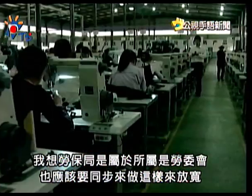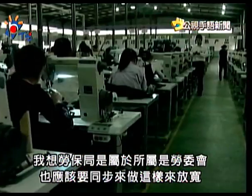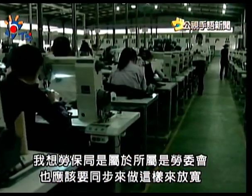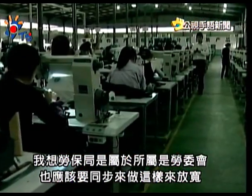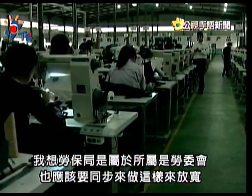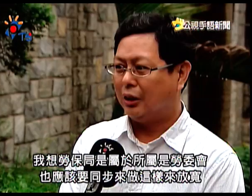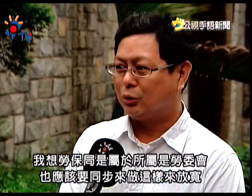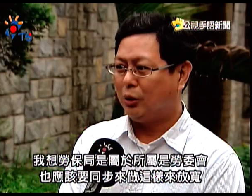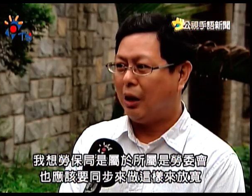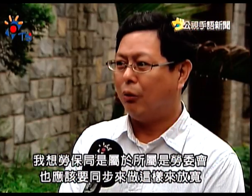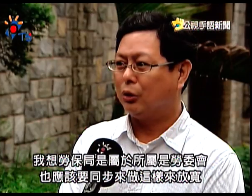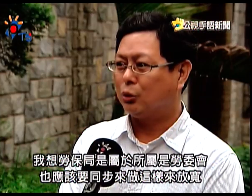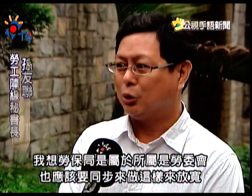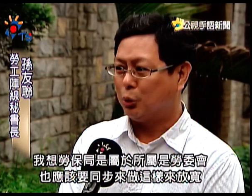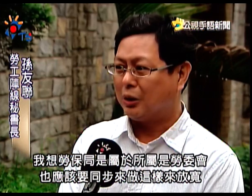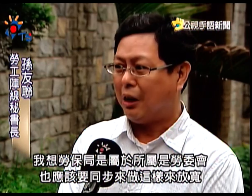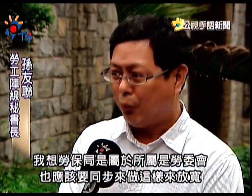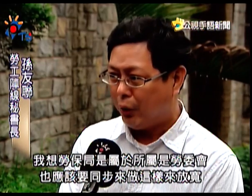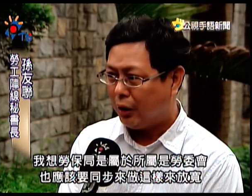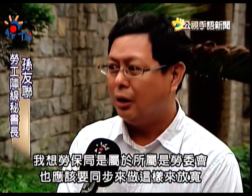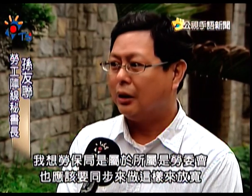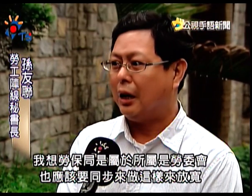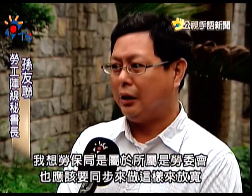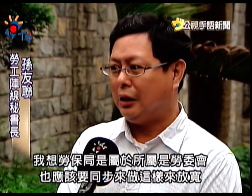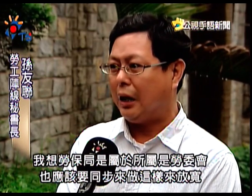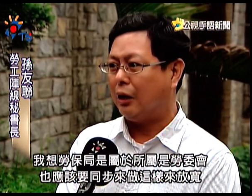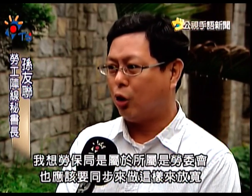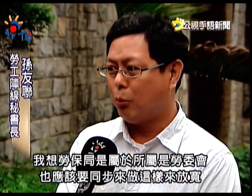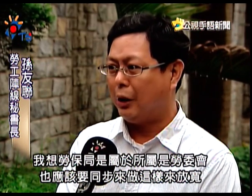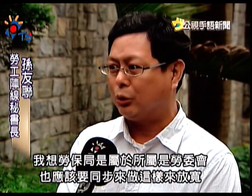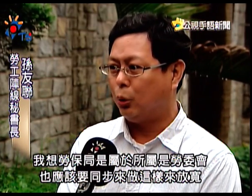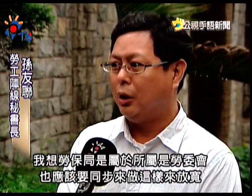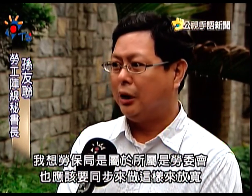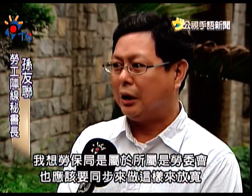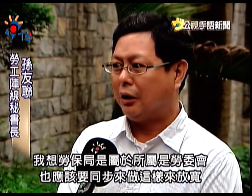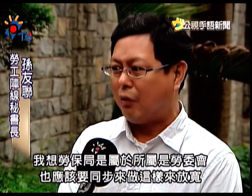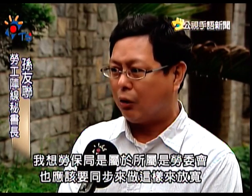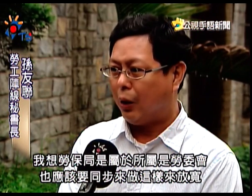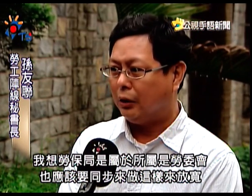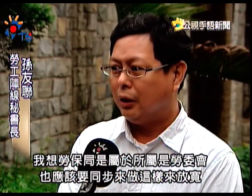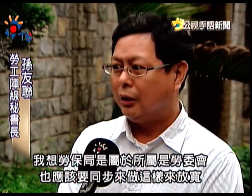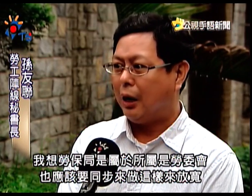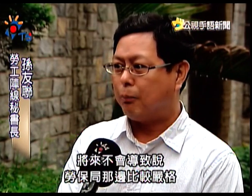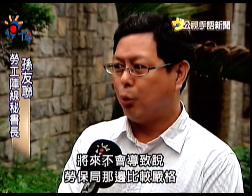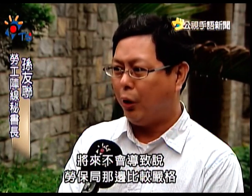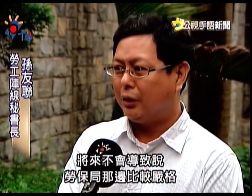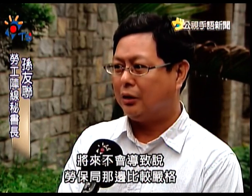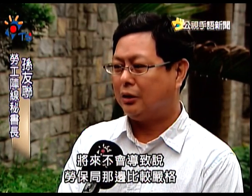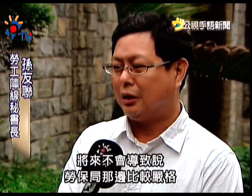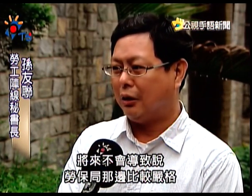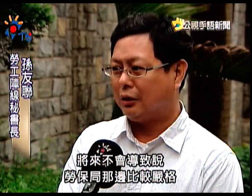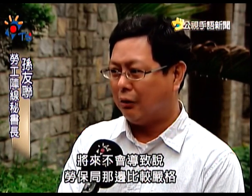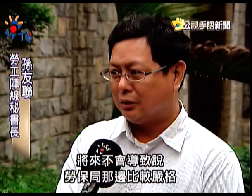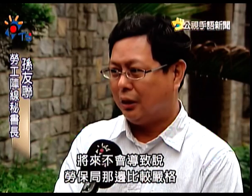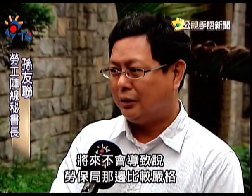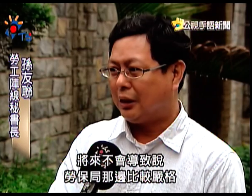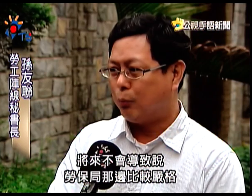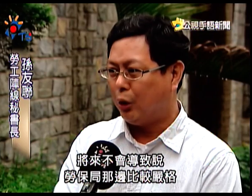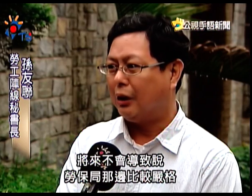是属于劳所属是劳委会啊、哦，那也应该要同步来做这样的放宽，那不会将来不会导致